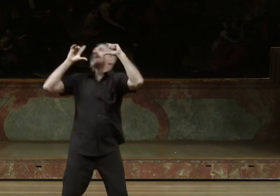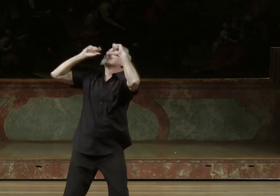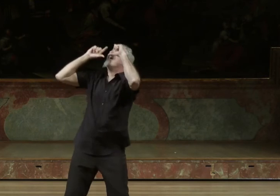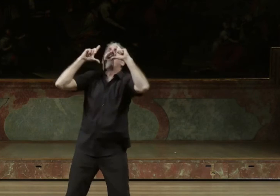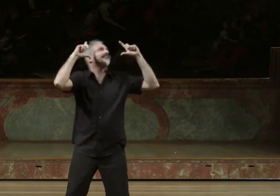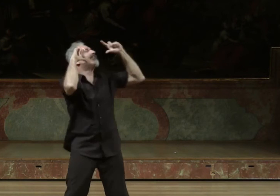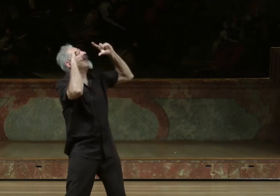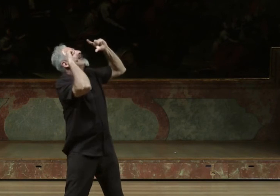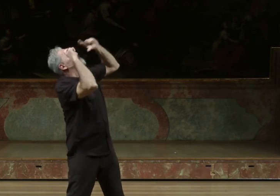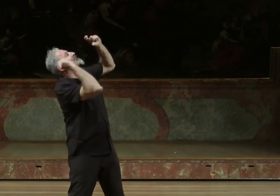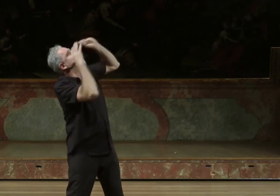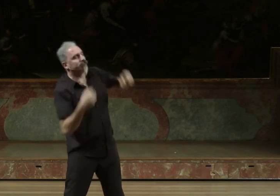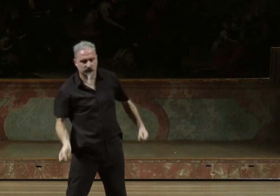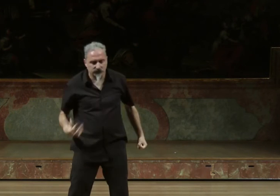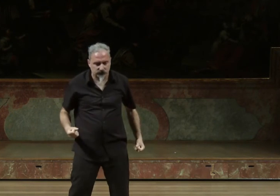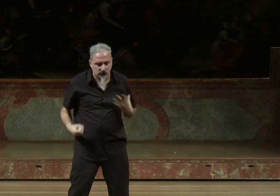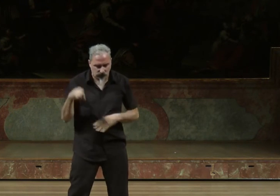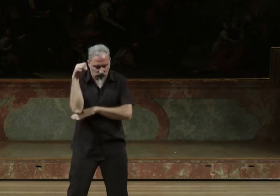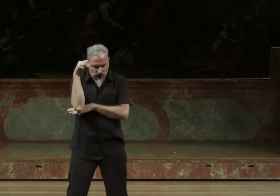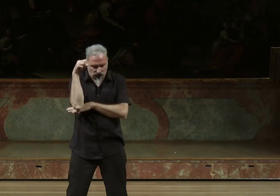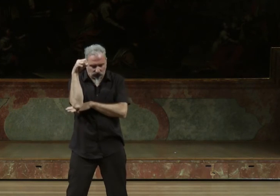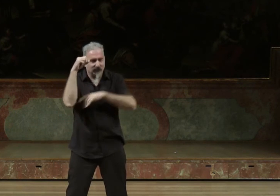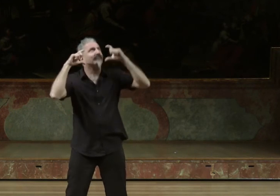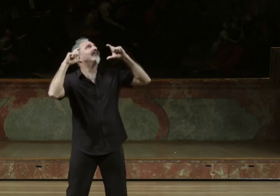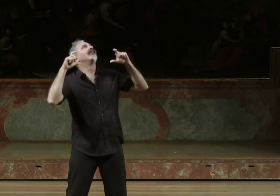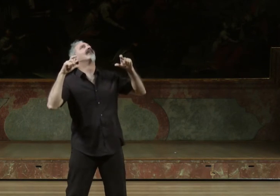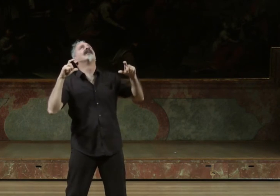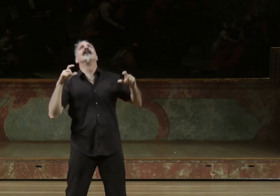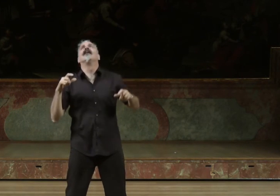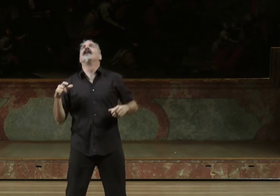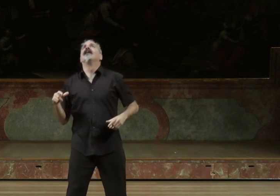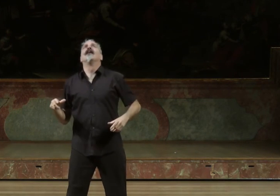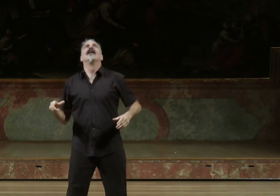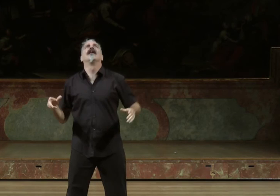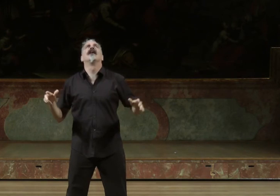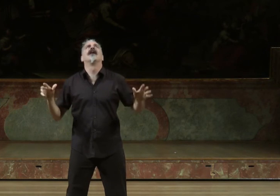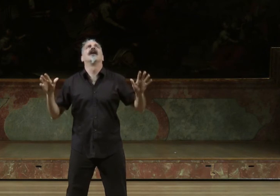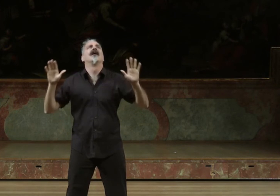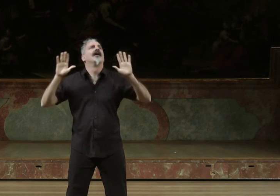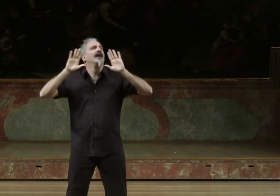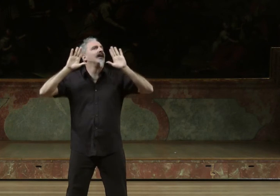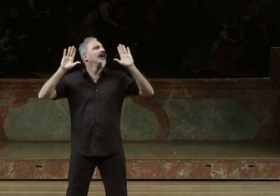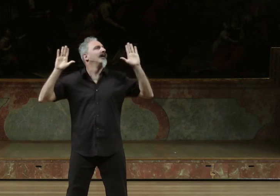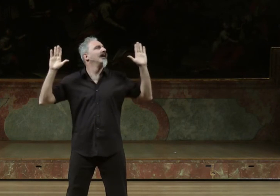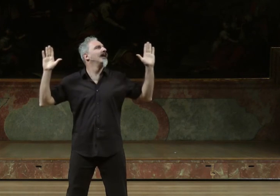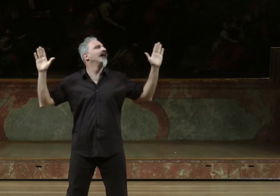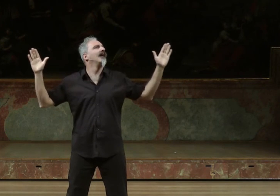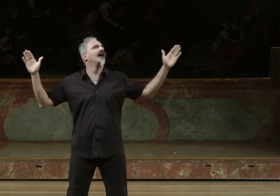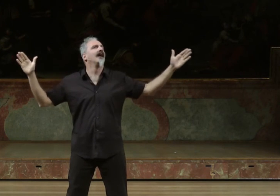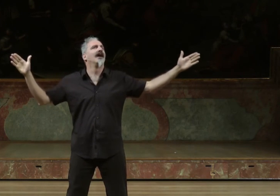Und die Menschen fotografieren von unten den alten Leuchtturm. Der Leuchtturm genießt die Blitze, den Strom, den er schon lange nicht